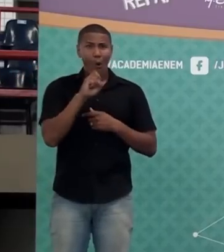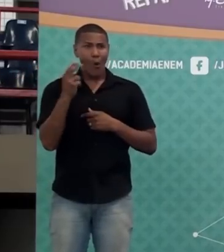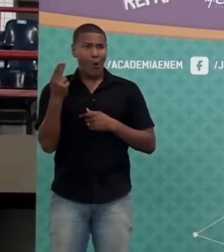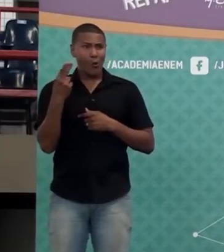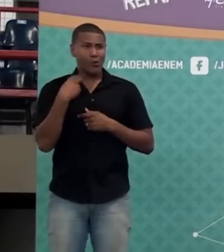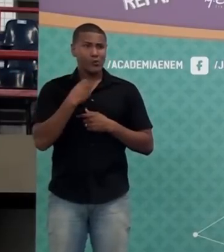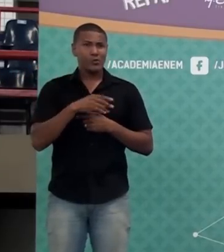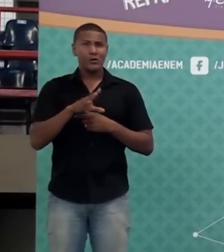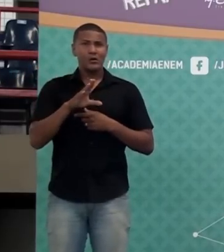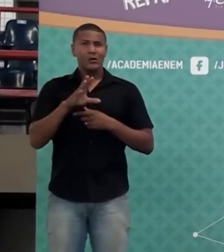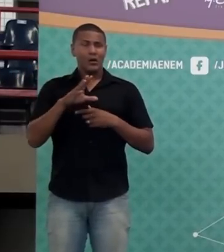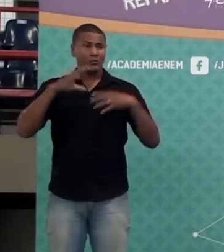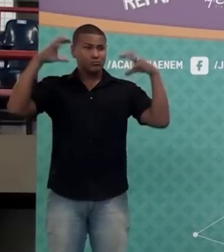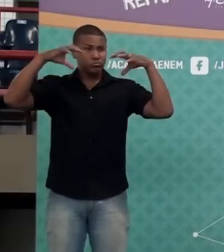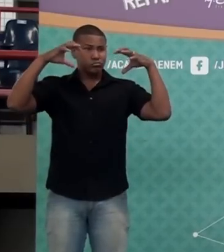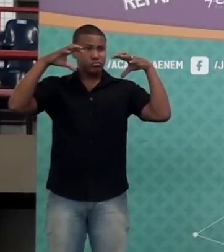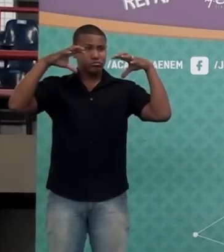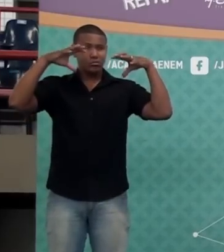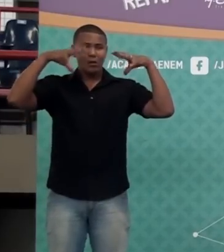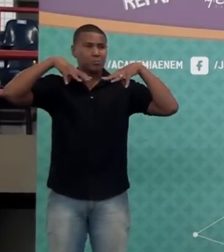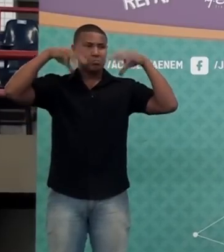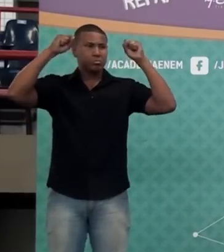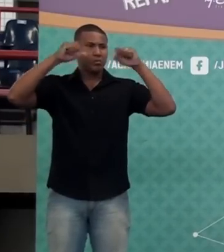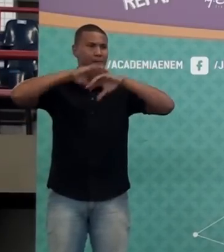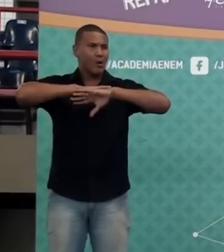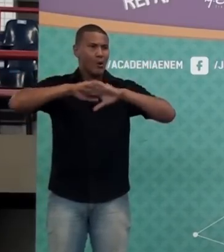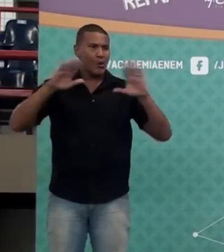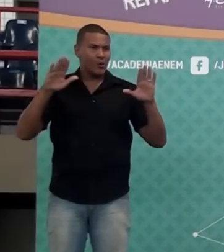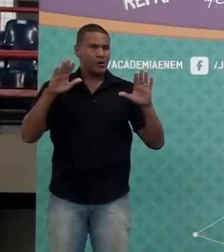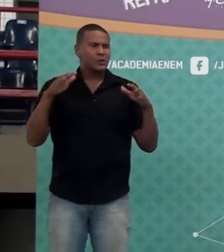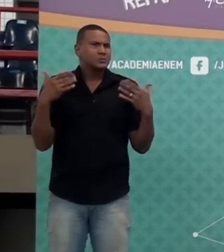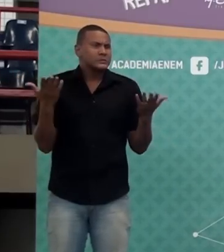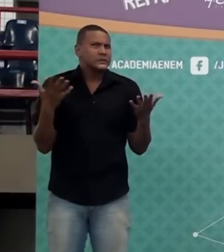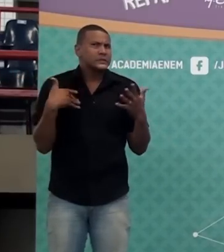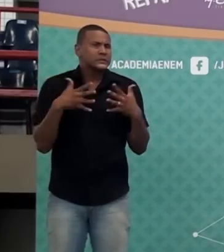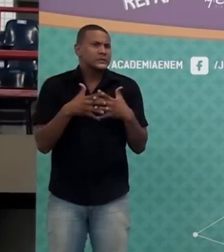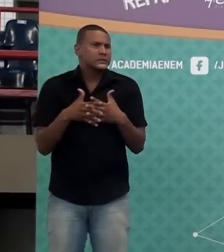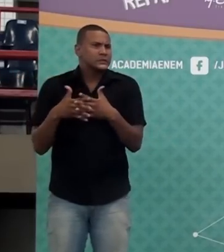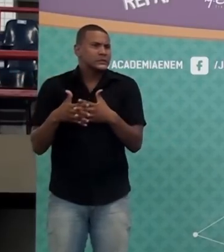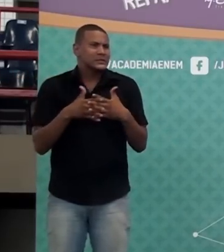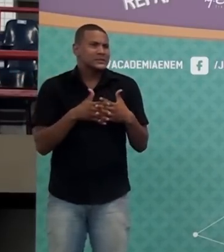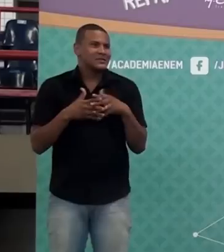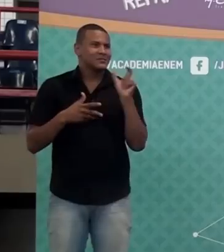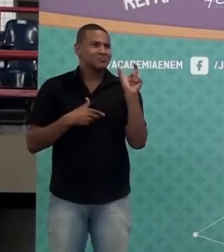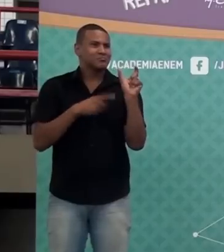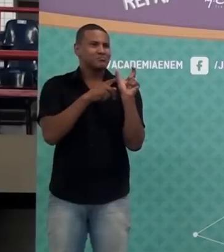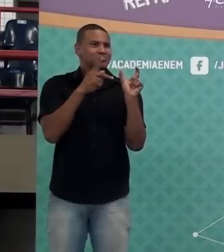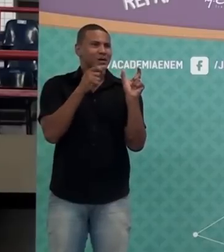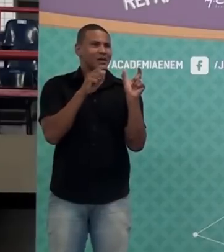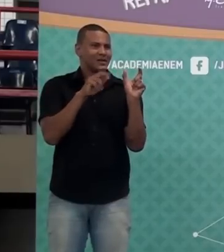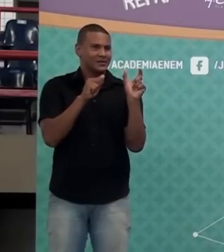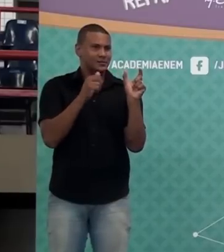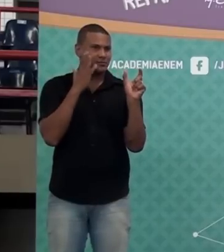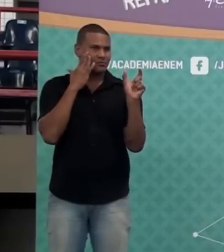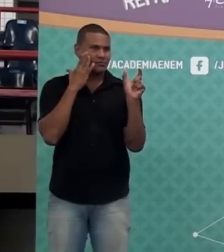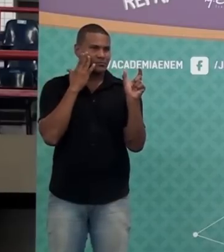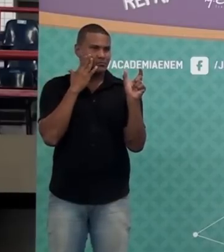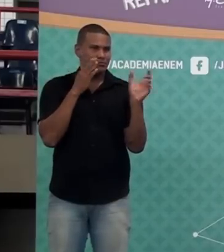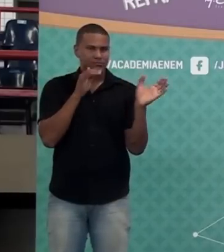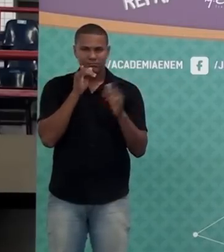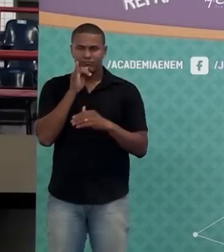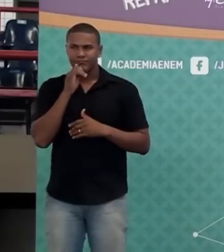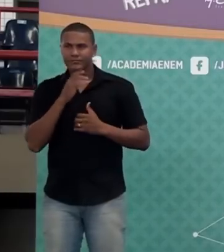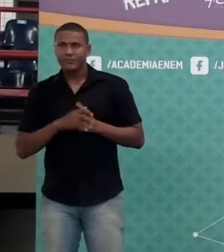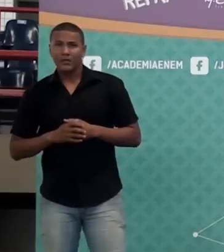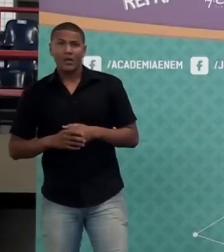faz preposição, se eu digo assim para vocês, eu vou para o Iguatemi. Vou para,